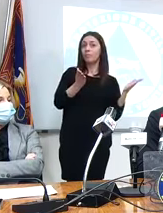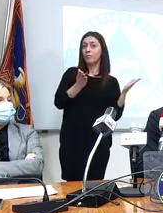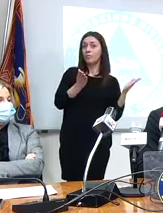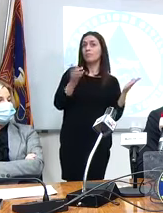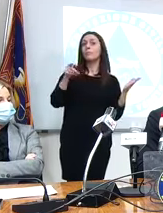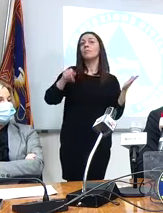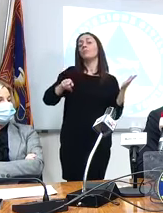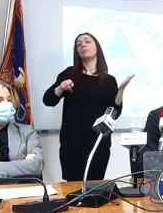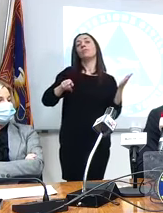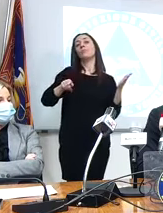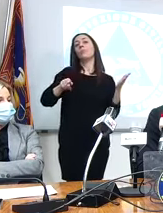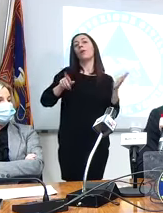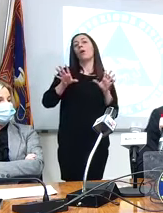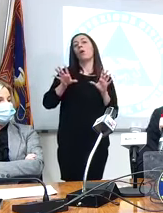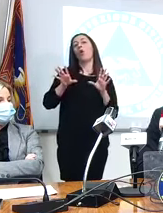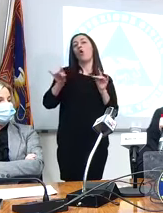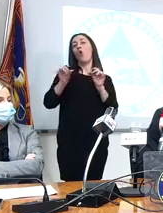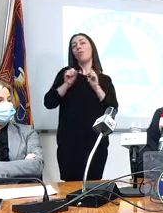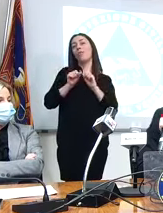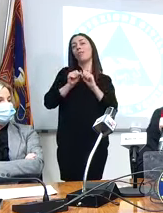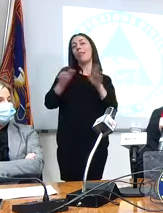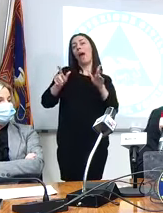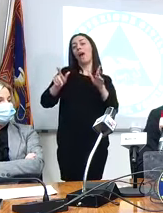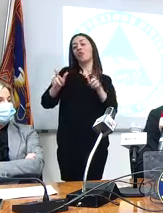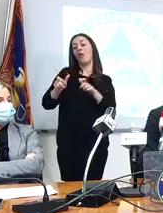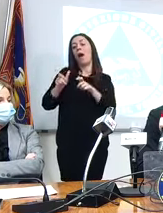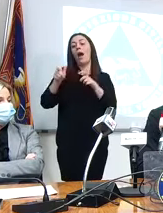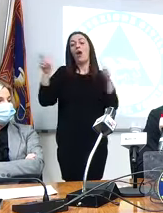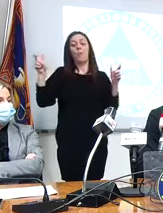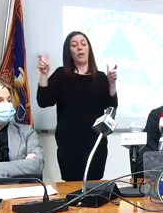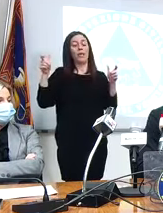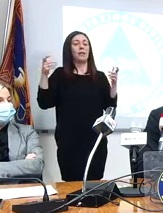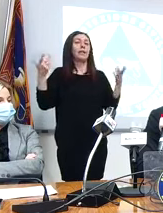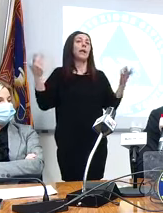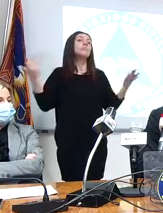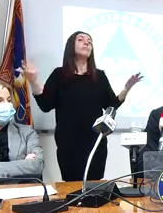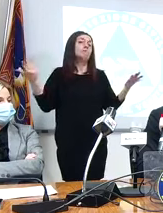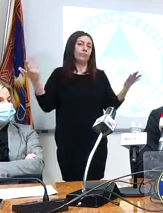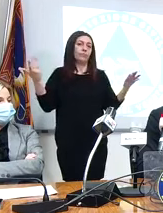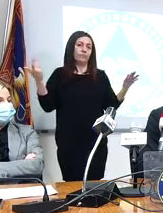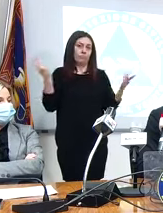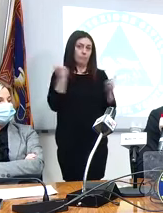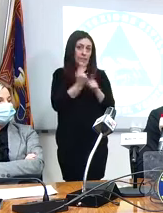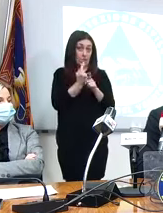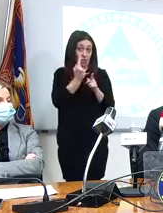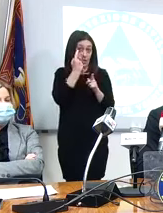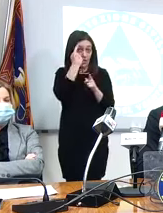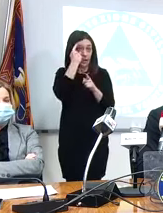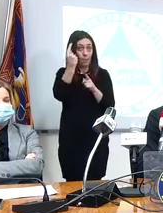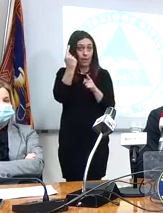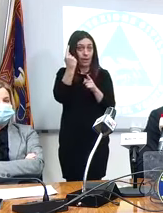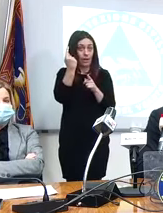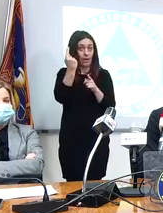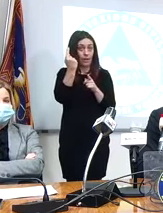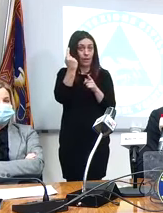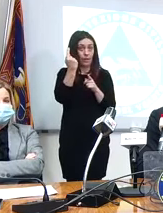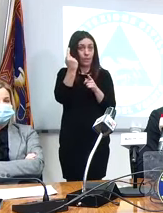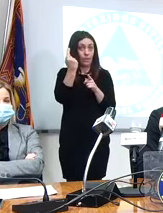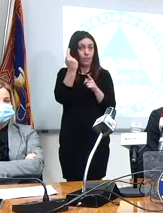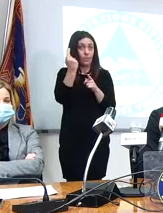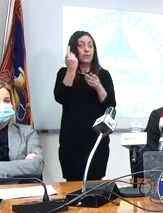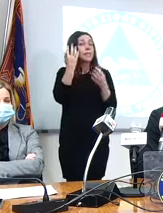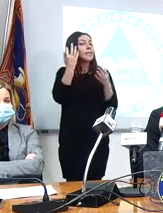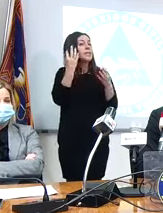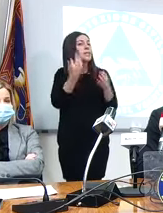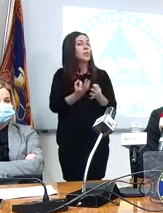incrementi delle curve di contagio. Non ne facciamo una tragedia, però è bene sapere che ci portiamo in pancia sicuramente